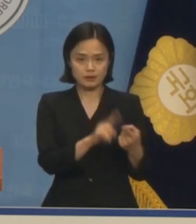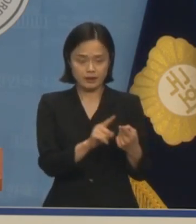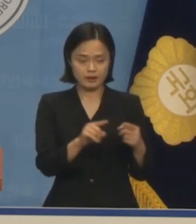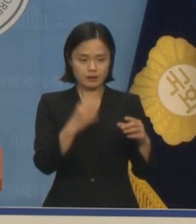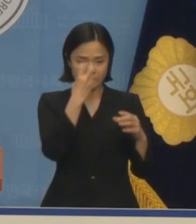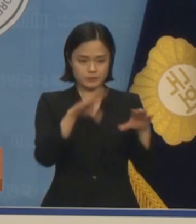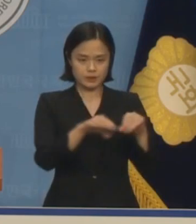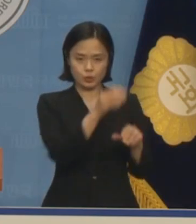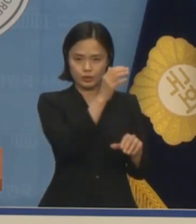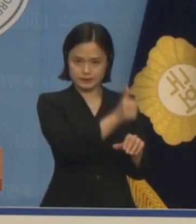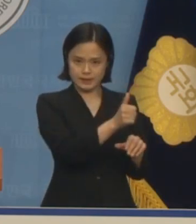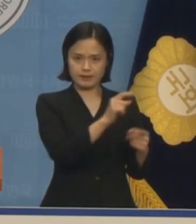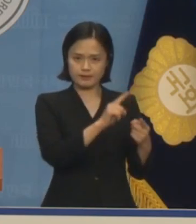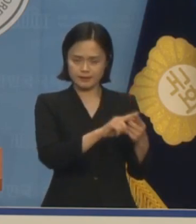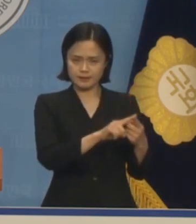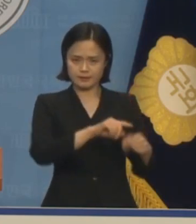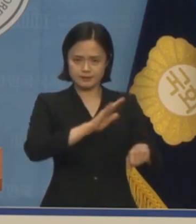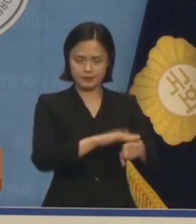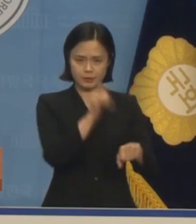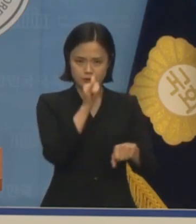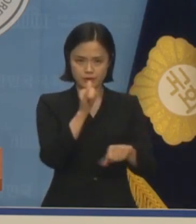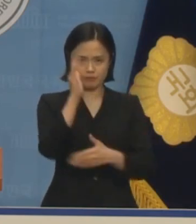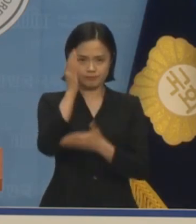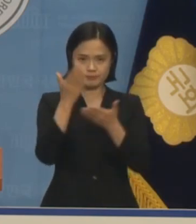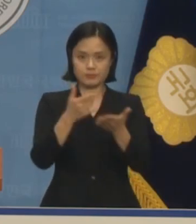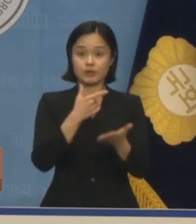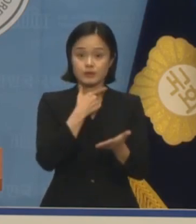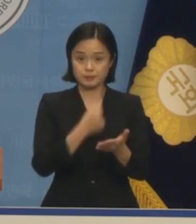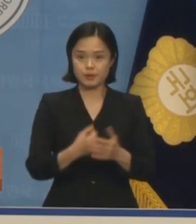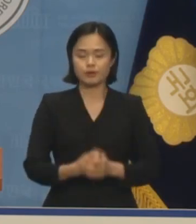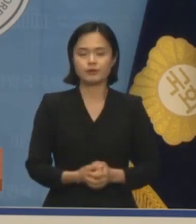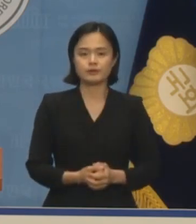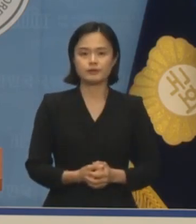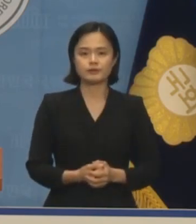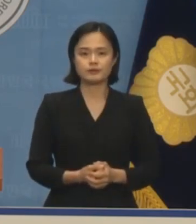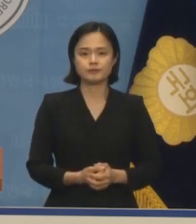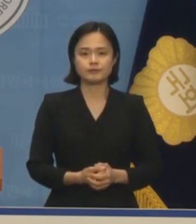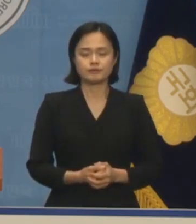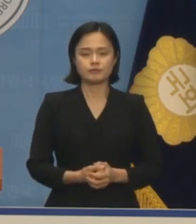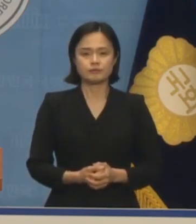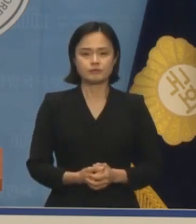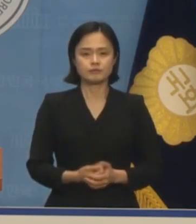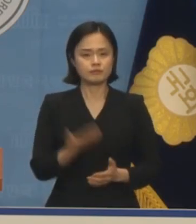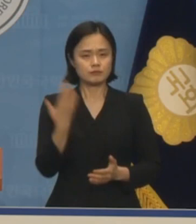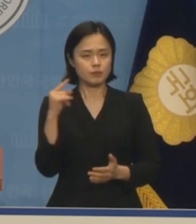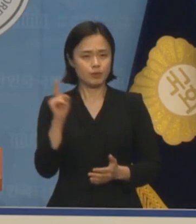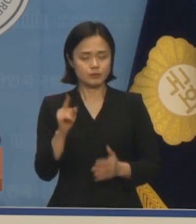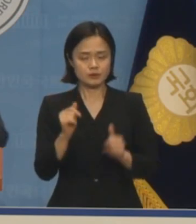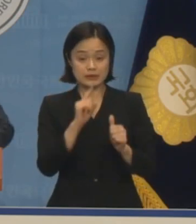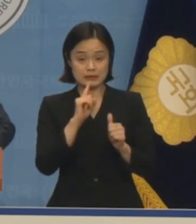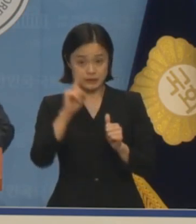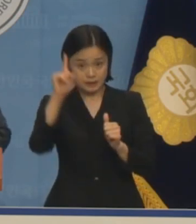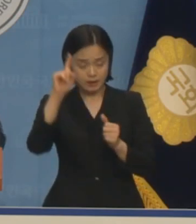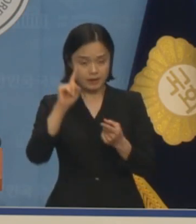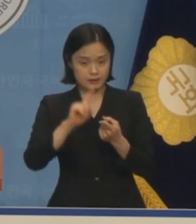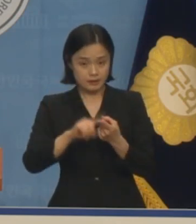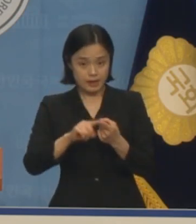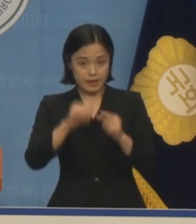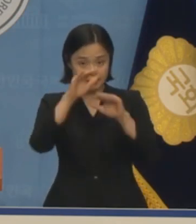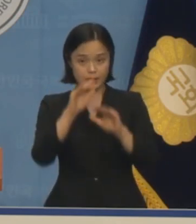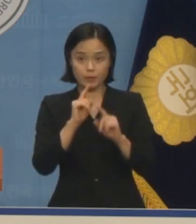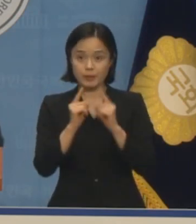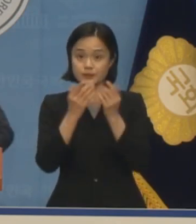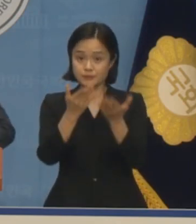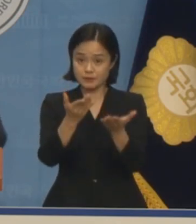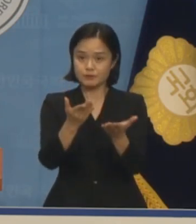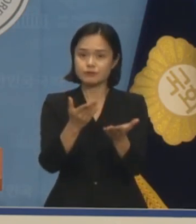대표 부부에 대한 소환장이 온 것에 대한 기자회견을 하기도 했었는데요. 여기에 대해서 저희 야당